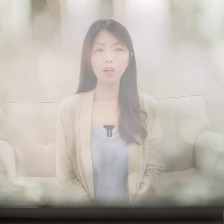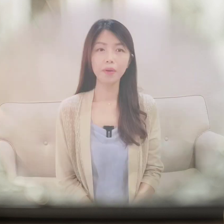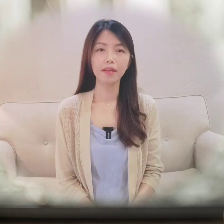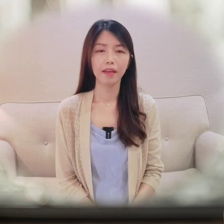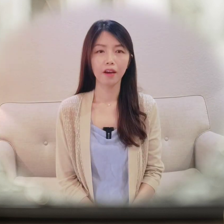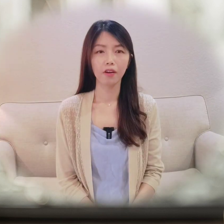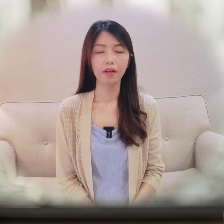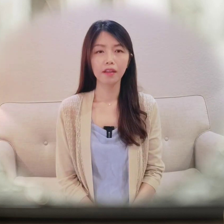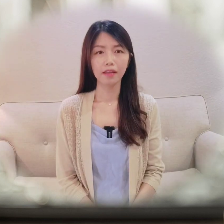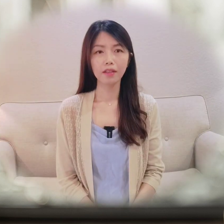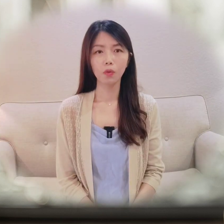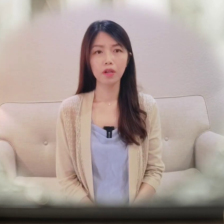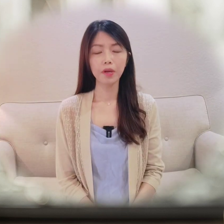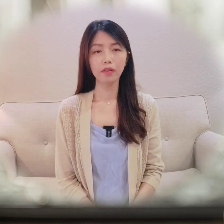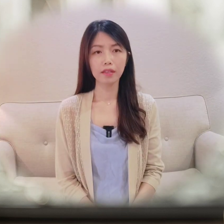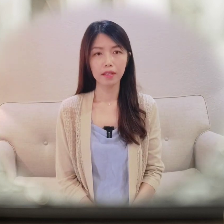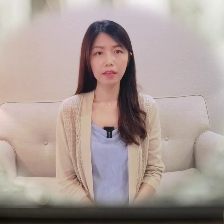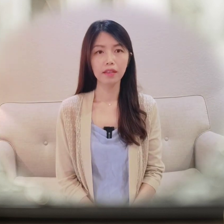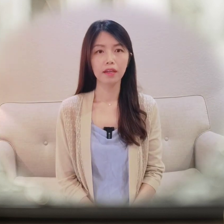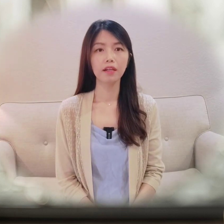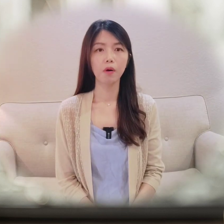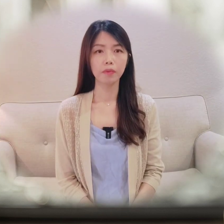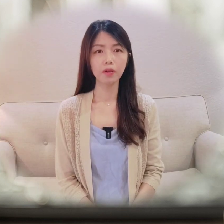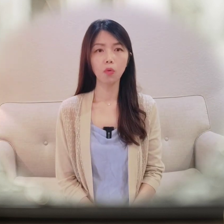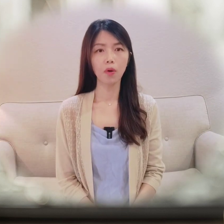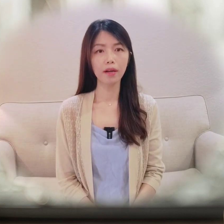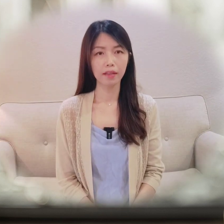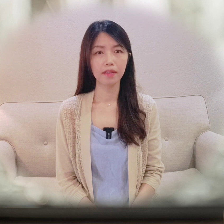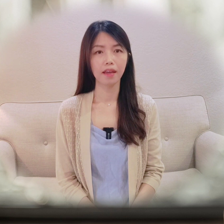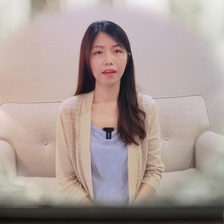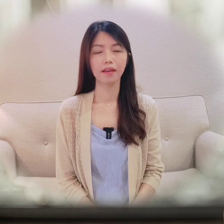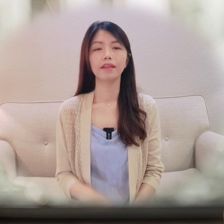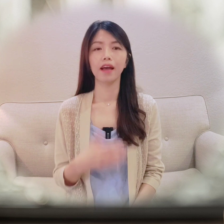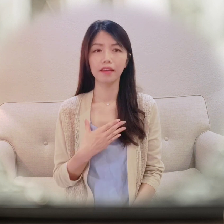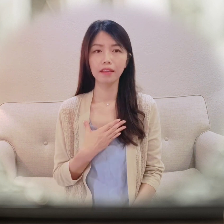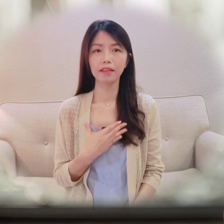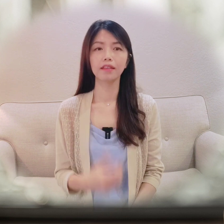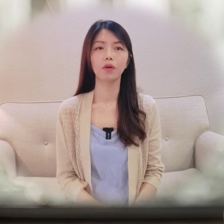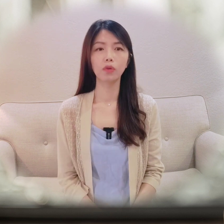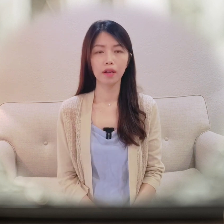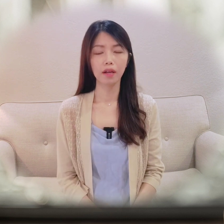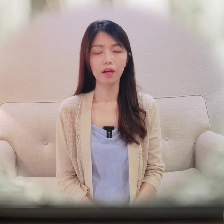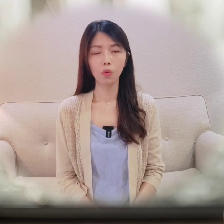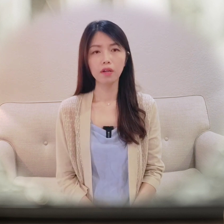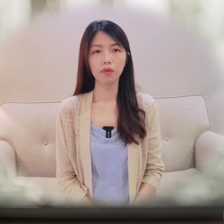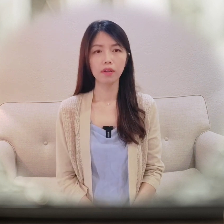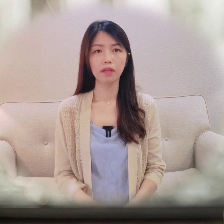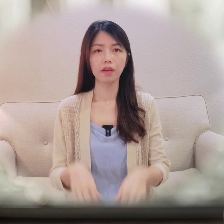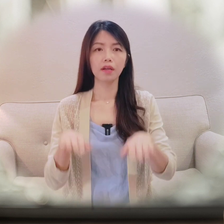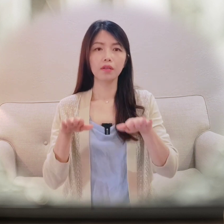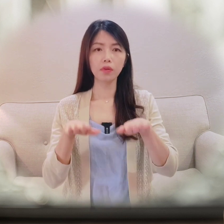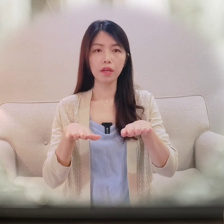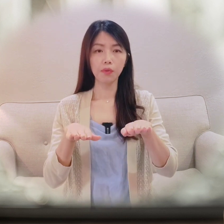네, 후렴해 드릴게요. 나는 오늘 피었다 지는 이름 없는 꽃과 같네. 나는 오늘